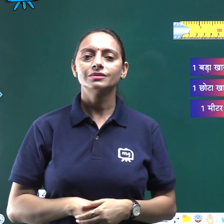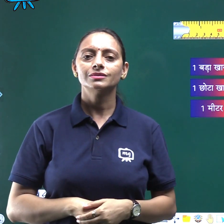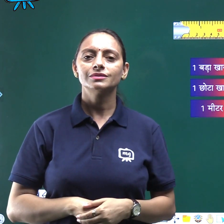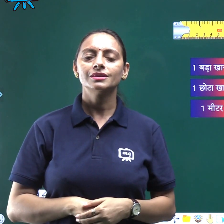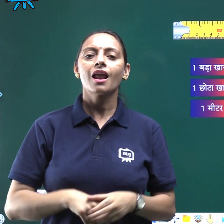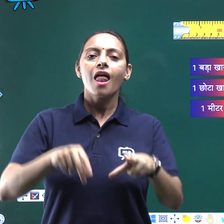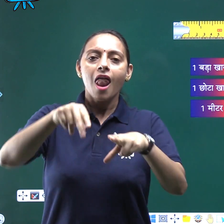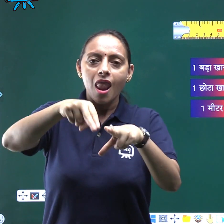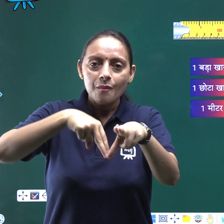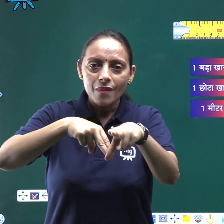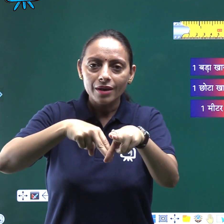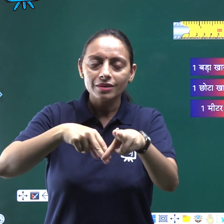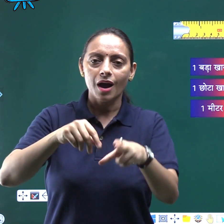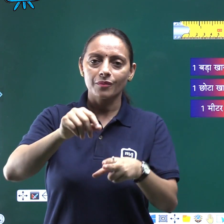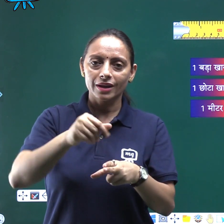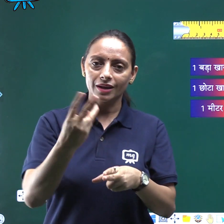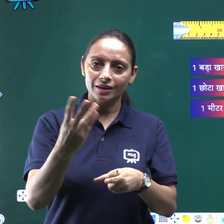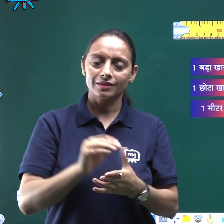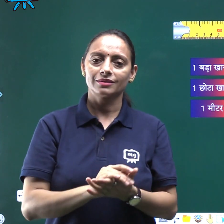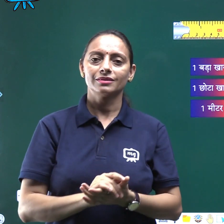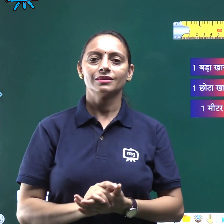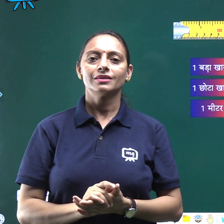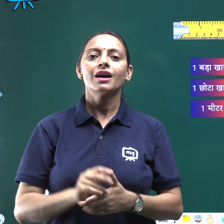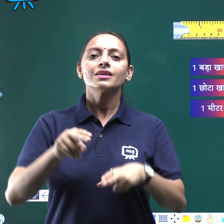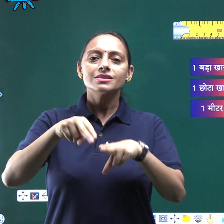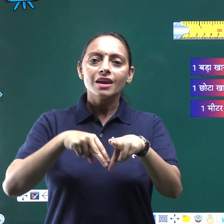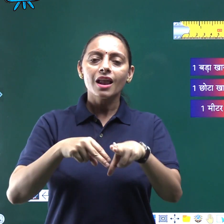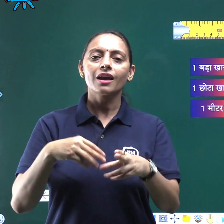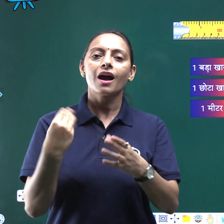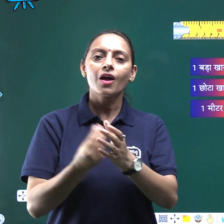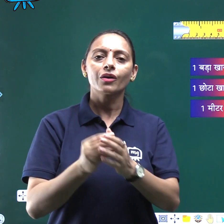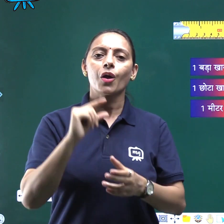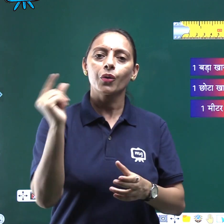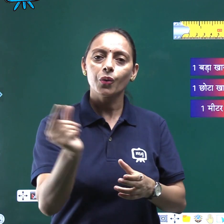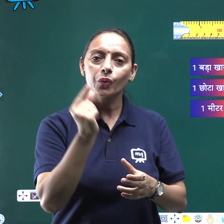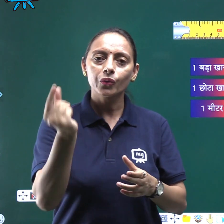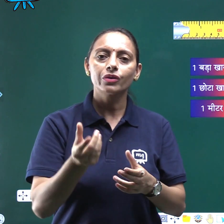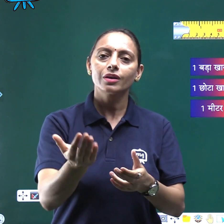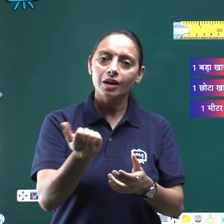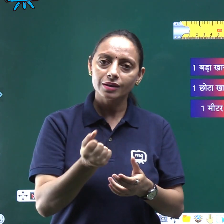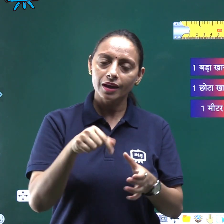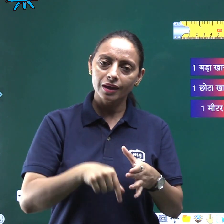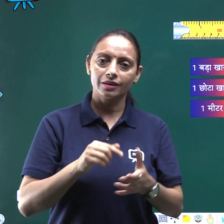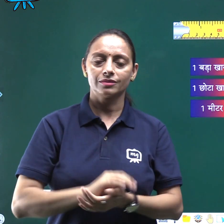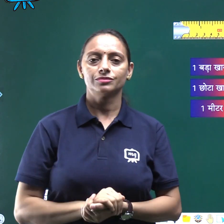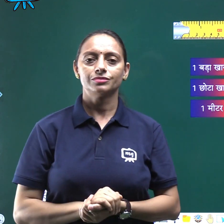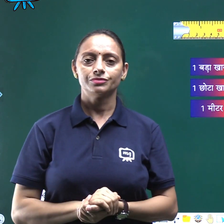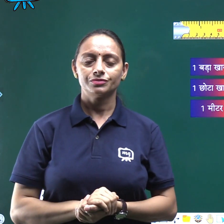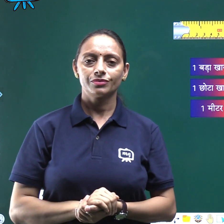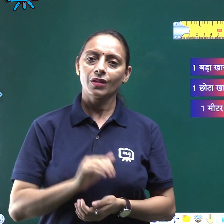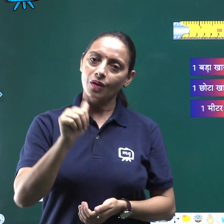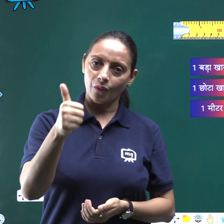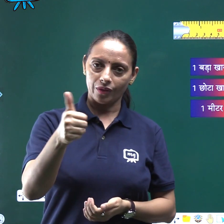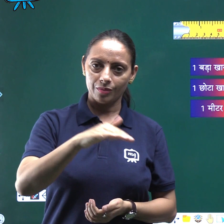लंबाई मापने के लिए हम स्केल का उपयोग करते हैं, ठीक